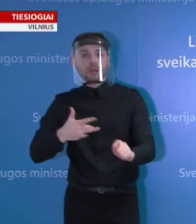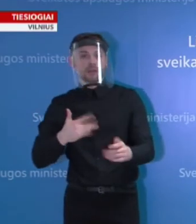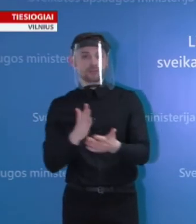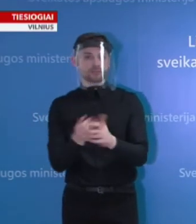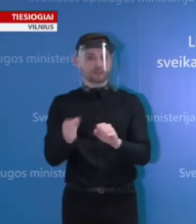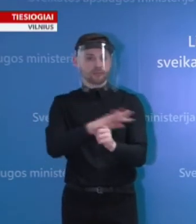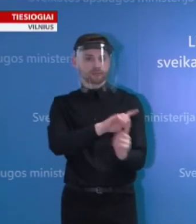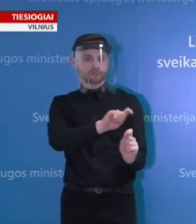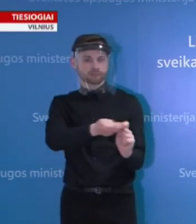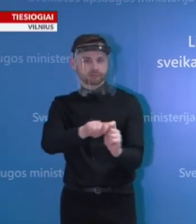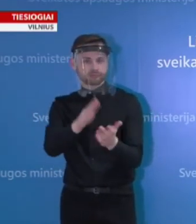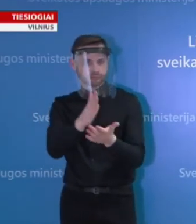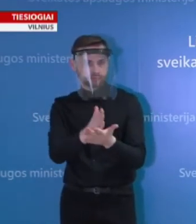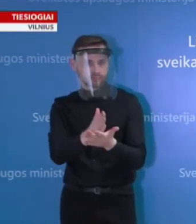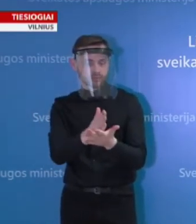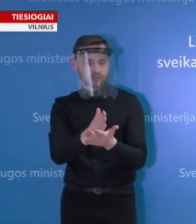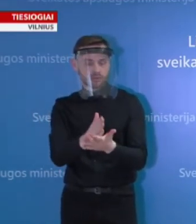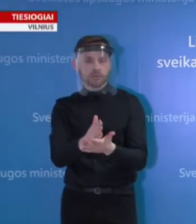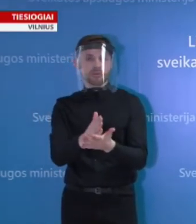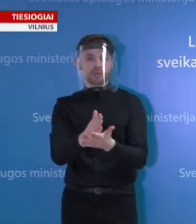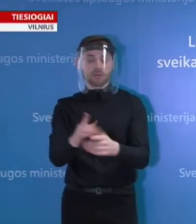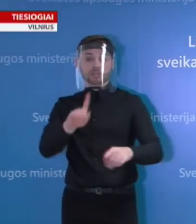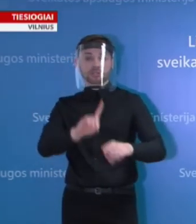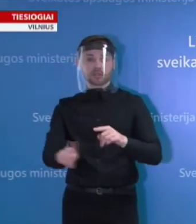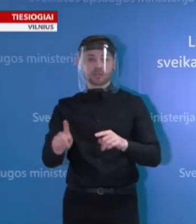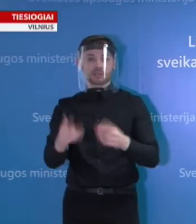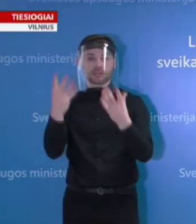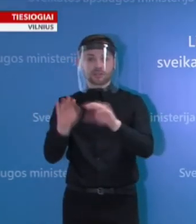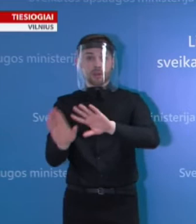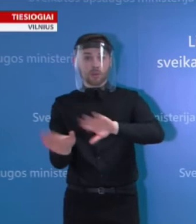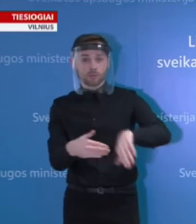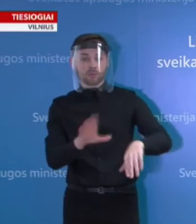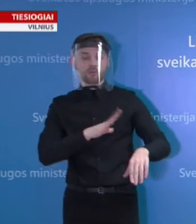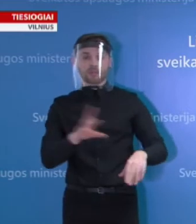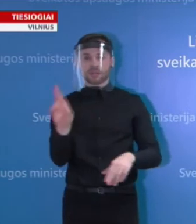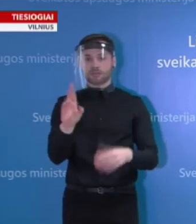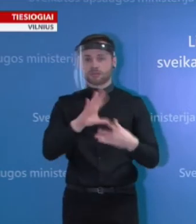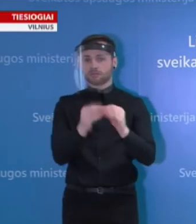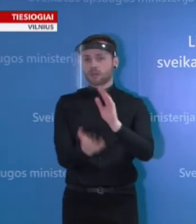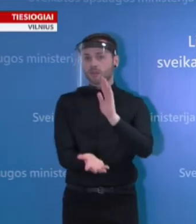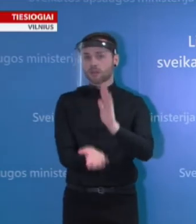COVID-19. Ir sekančią dieną turėjome rezultatus, tai